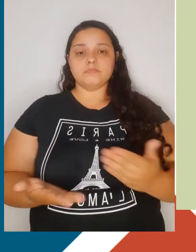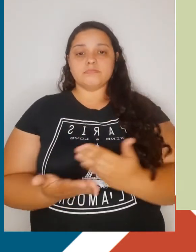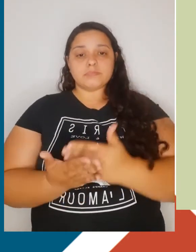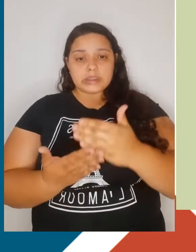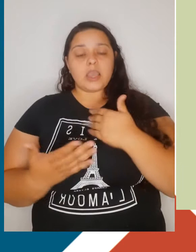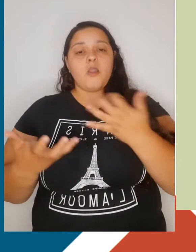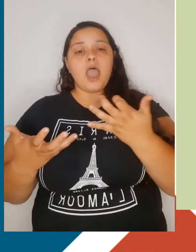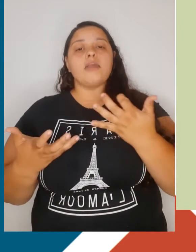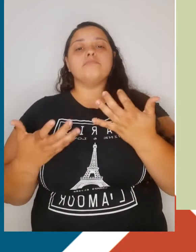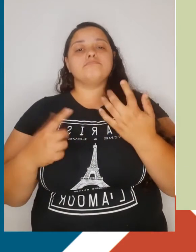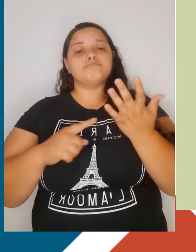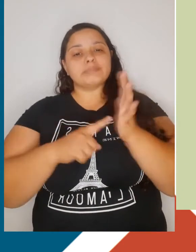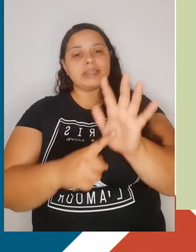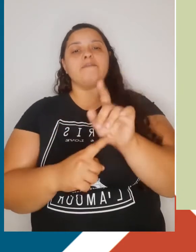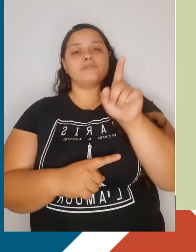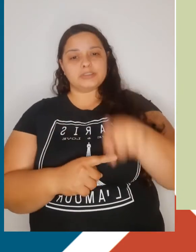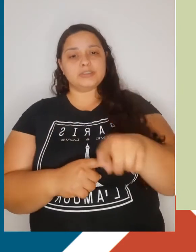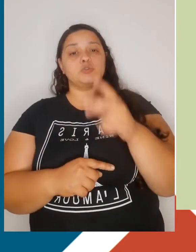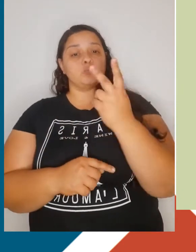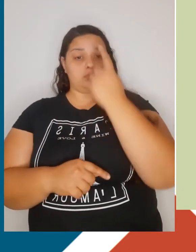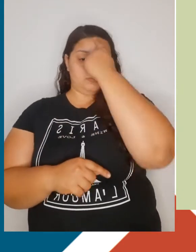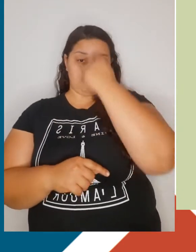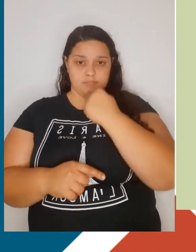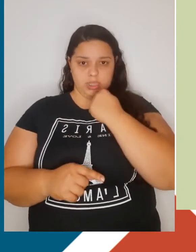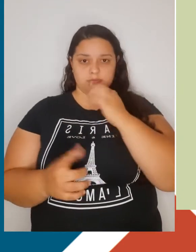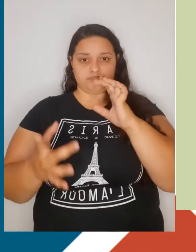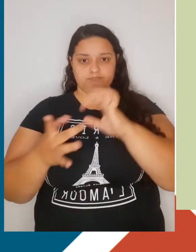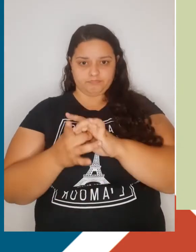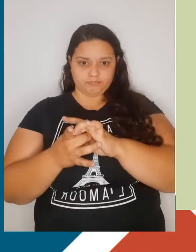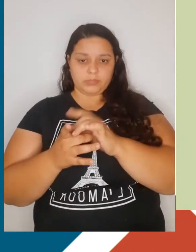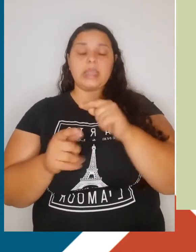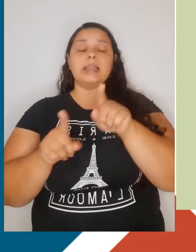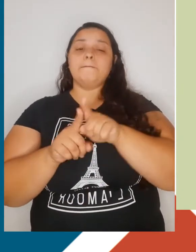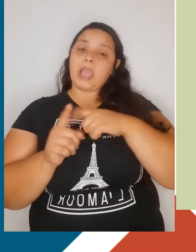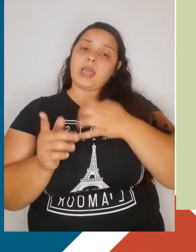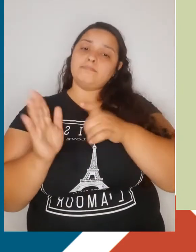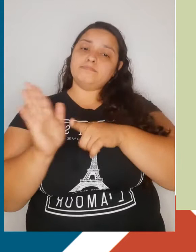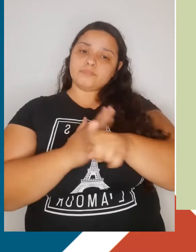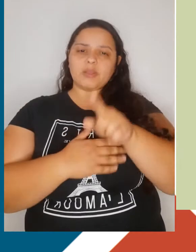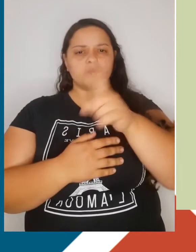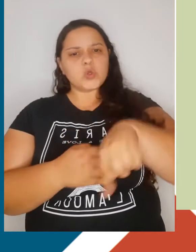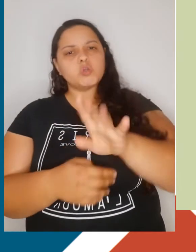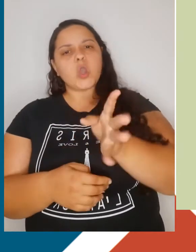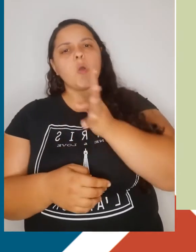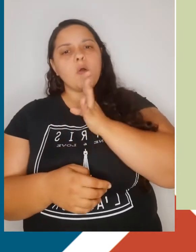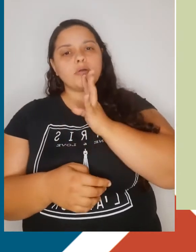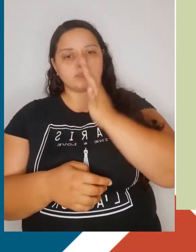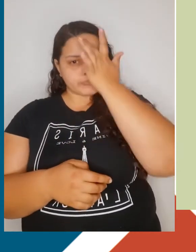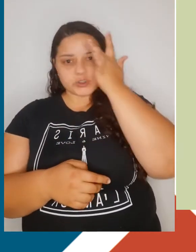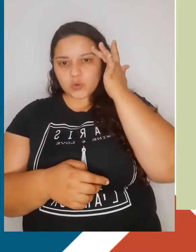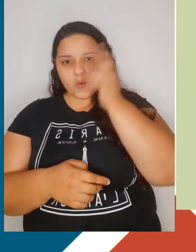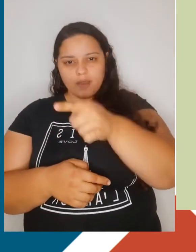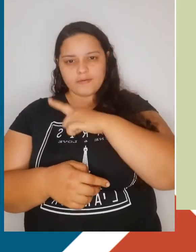1830. Para começar, eu gostaria de apresentar duas imagens para vocês e então de lhes perguntar: